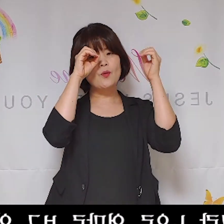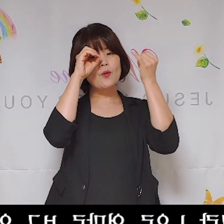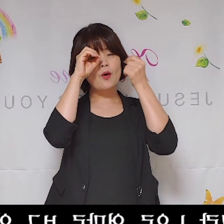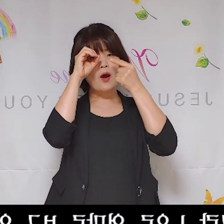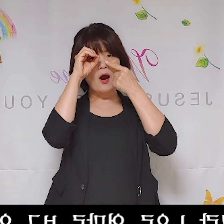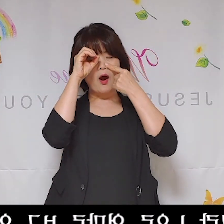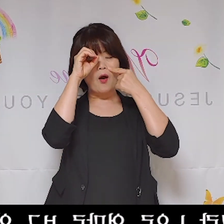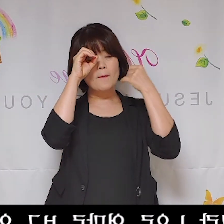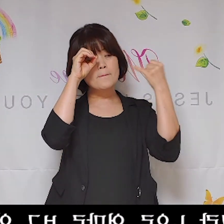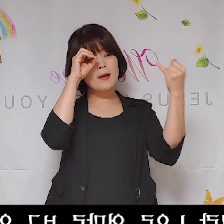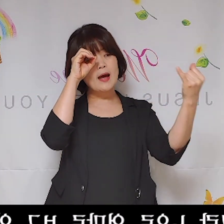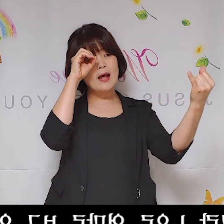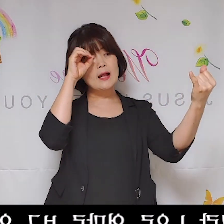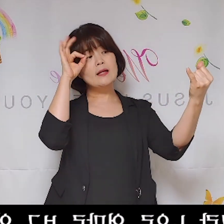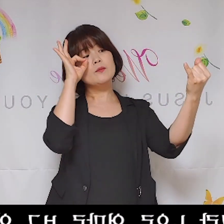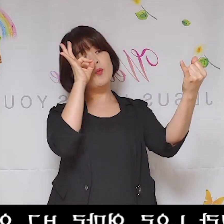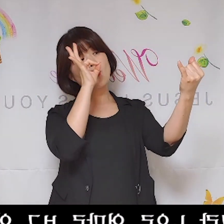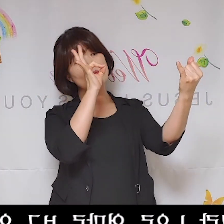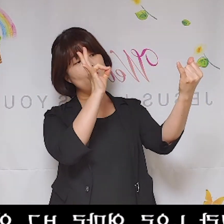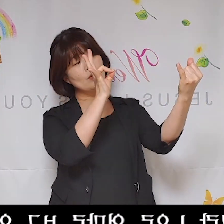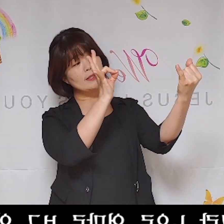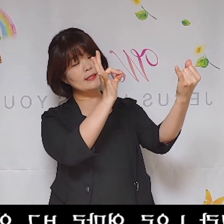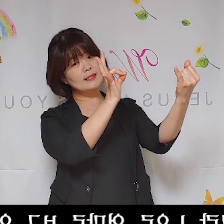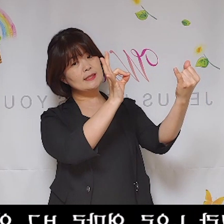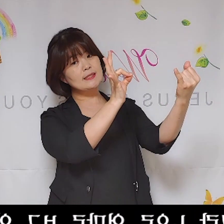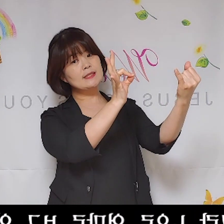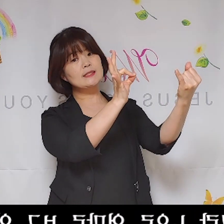눈으로 엄마를 보고 있는